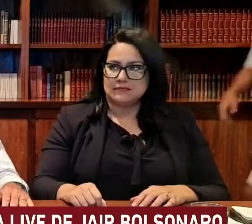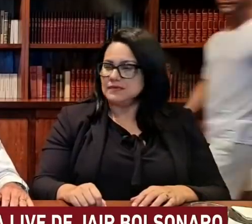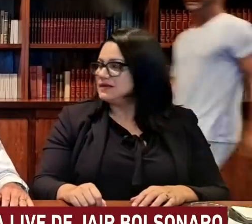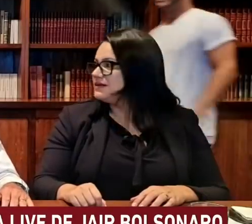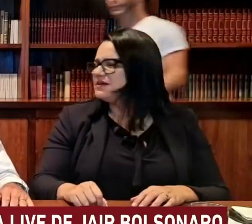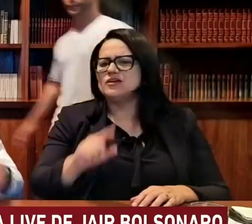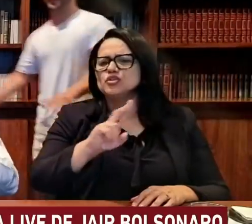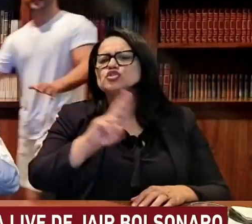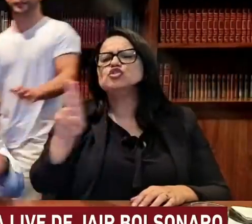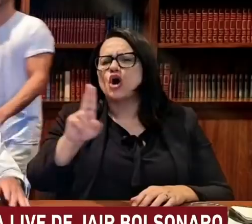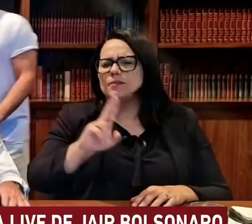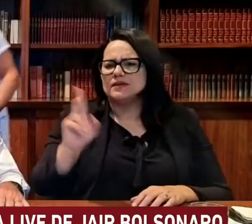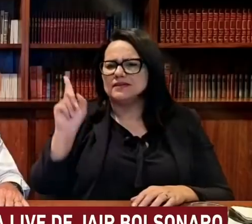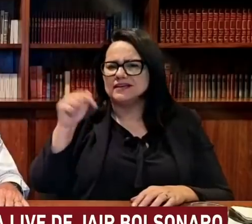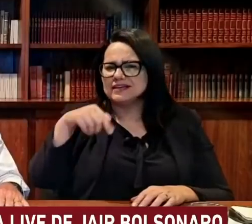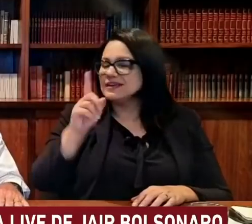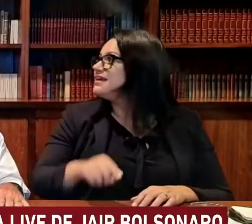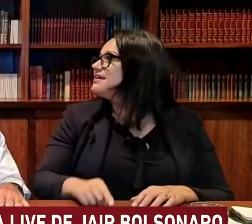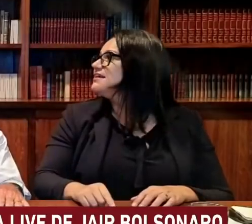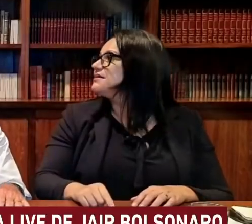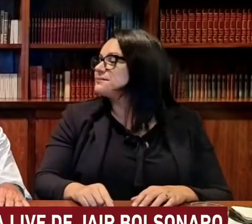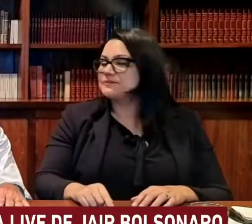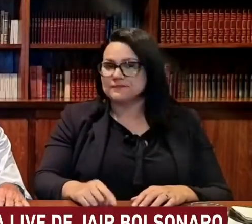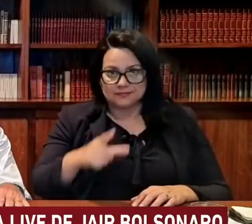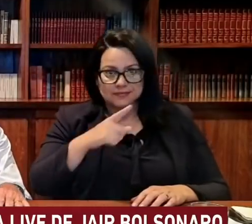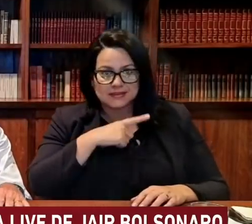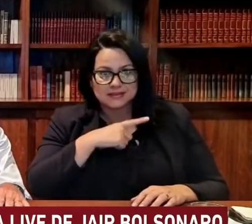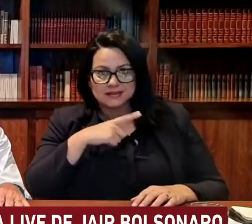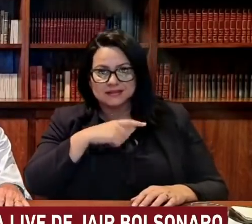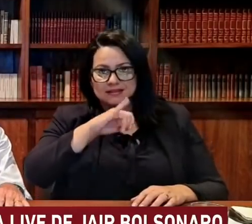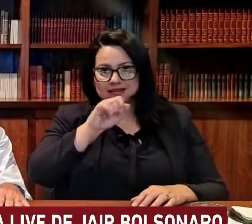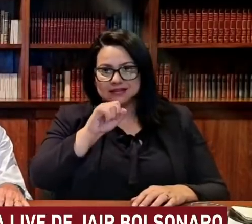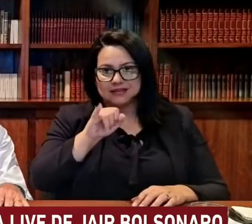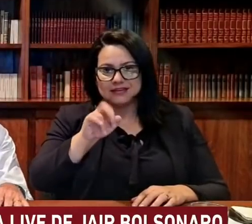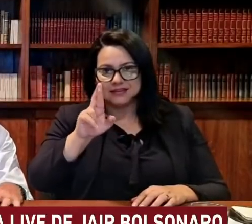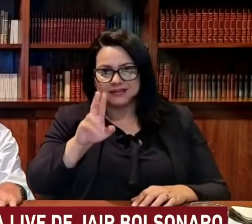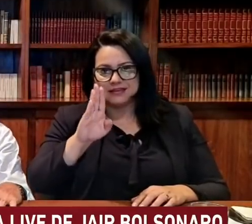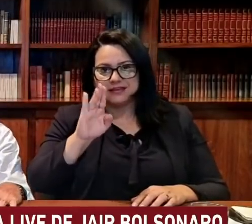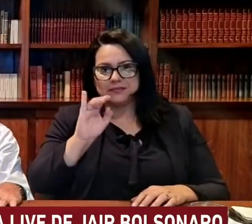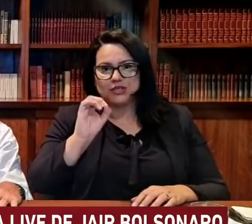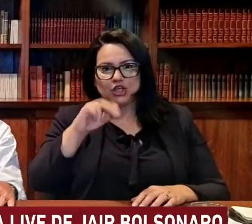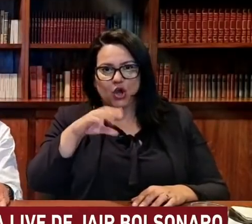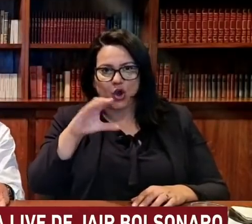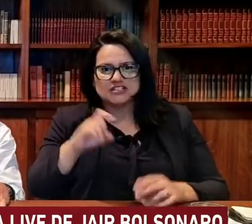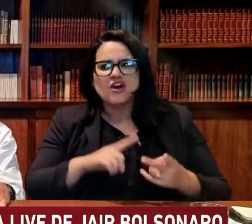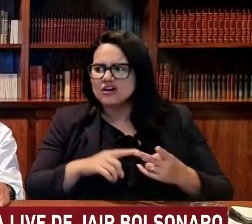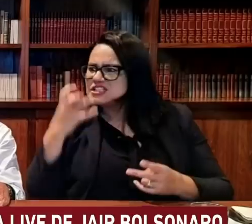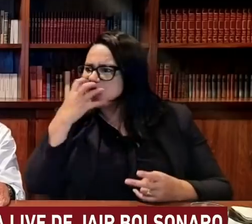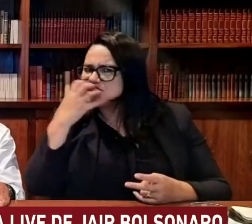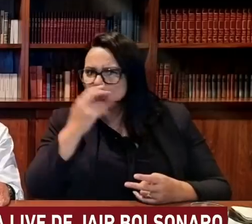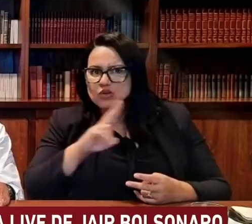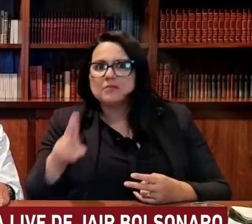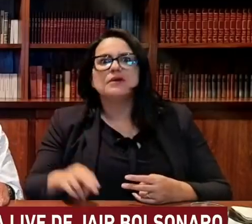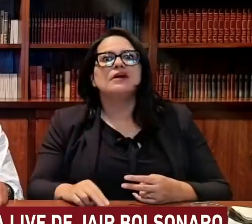Primeiro, quem é você? Se apresenta aí, pô. Eu tenho o Jair Messias, eu tenho a Beyoncé. O quê? Você tem um cachorro chamado Jair Messias?